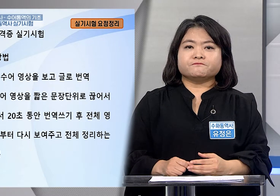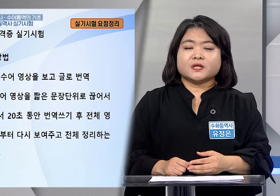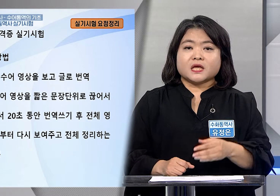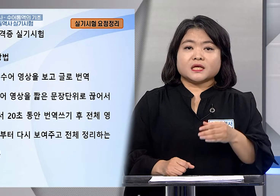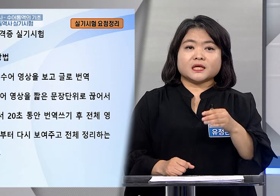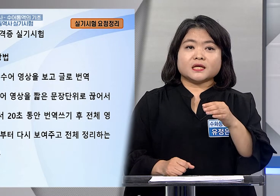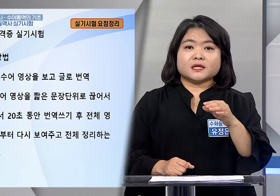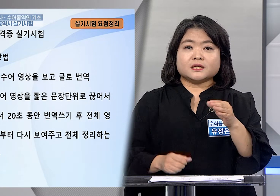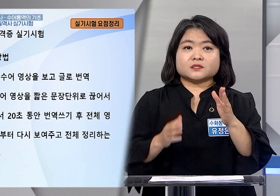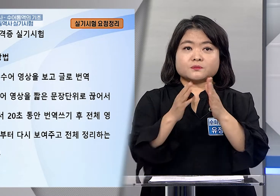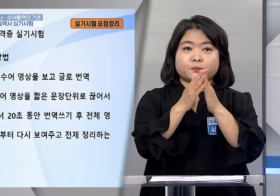이